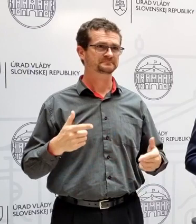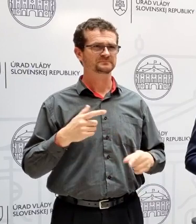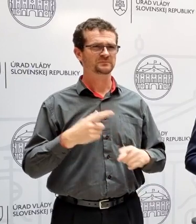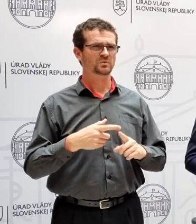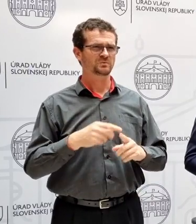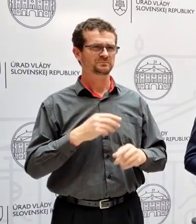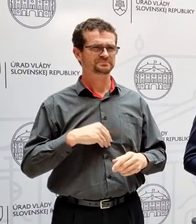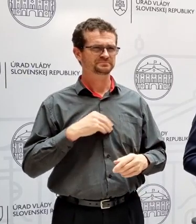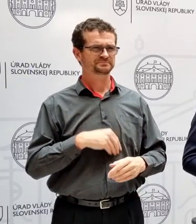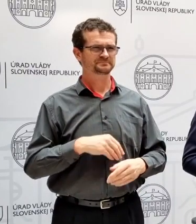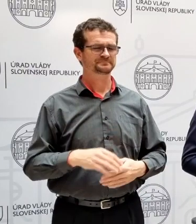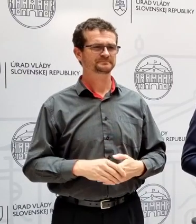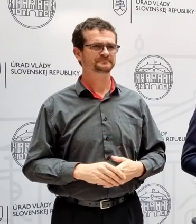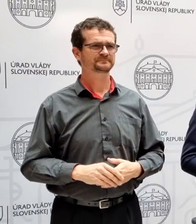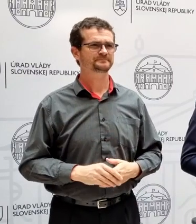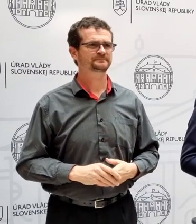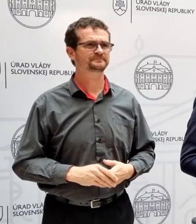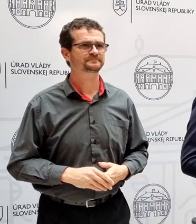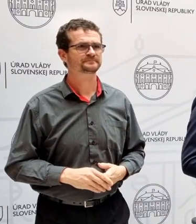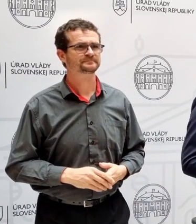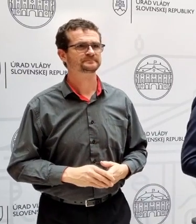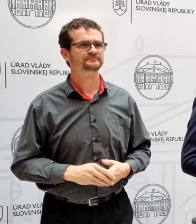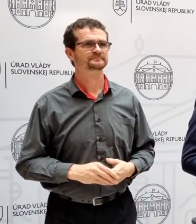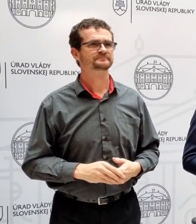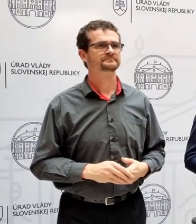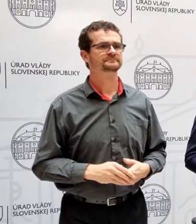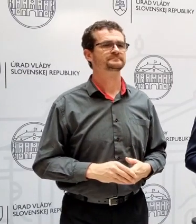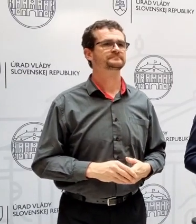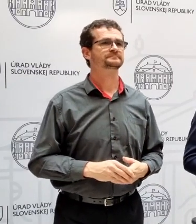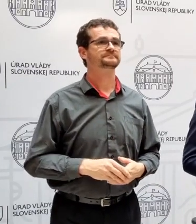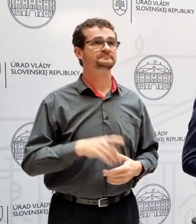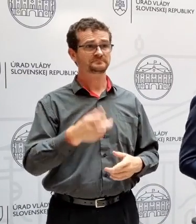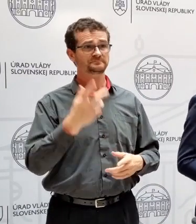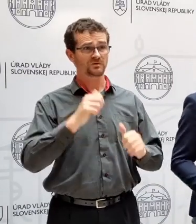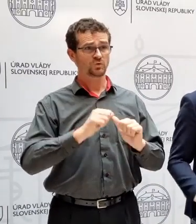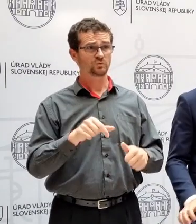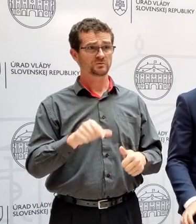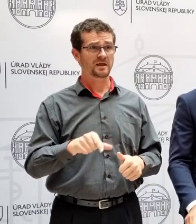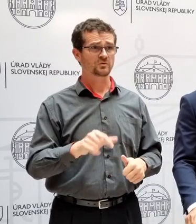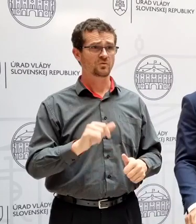trošku trápne. A oni sa tak dnes rozlúčili, že nám idú robiť energii? Včera sa tak rozlúčili.